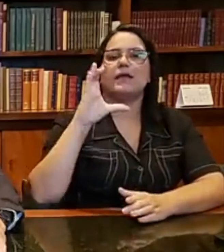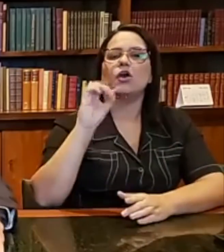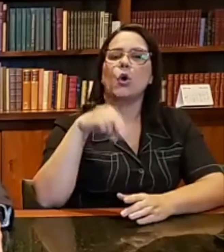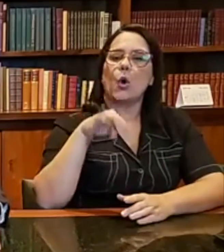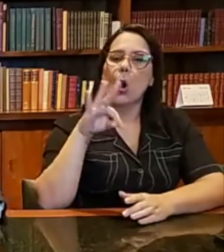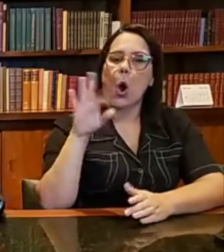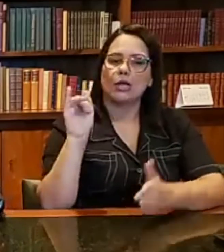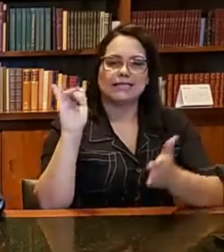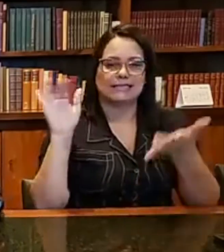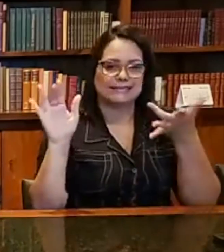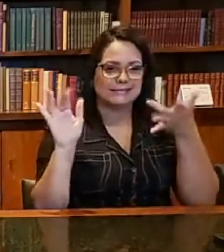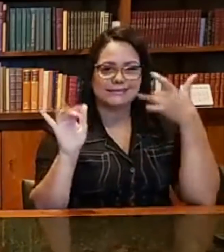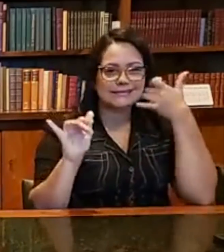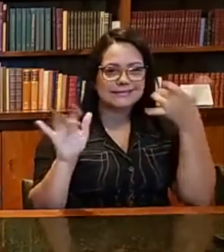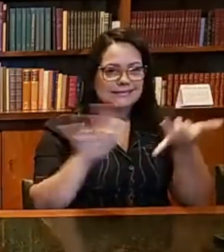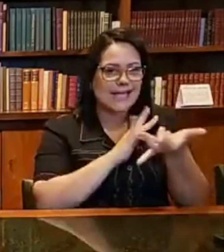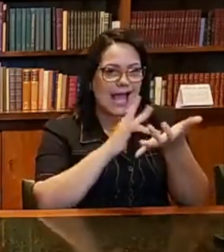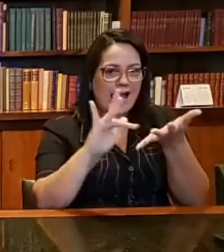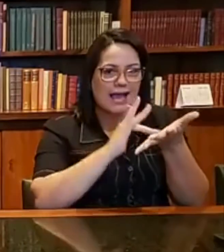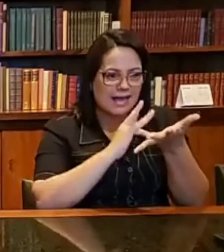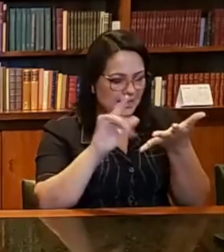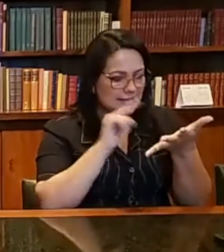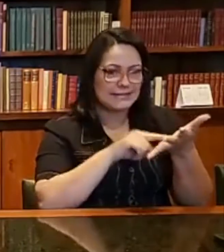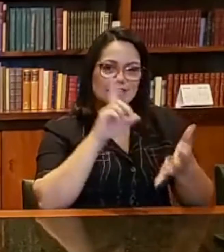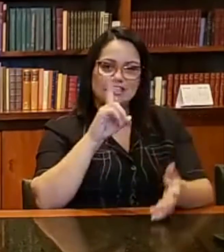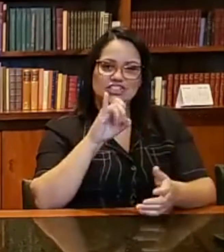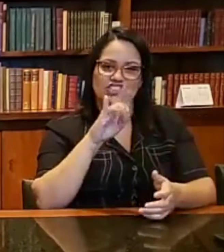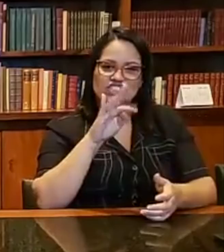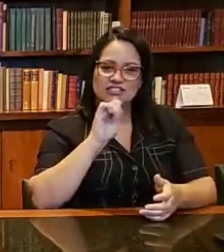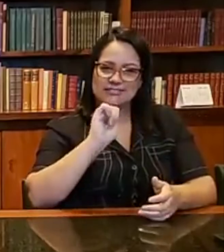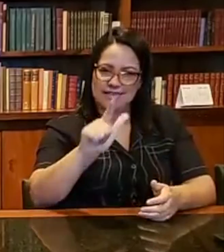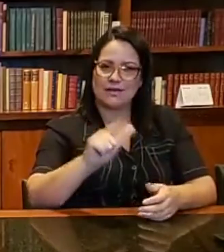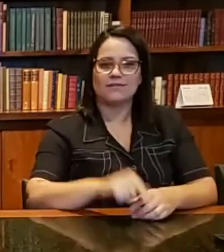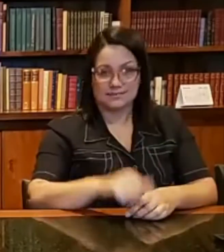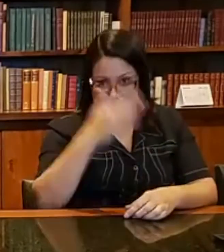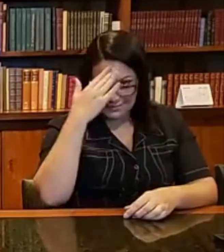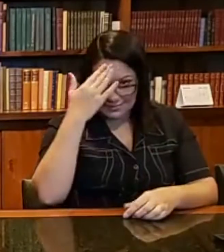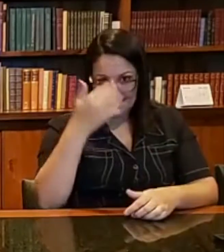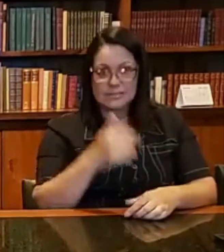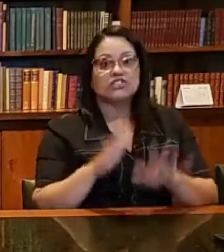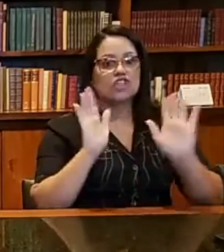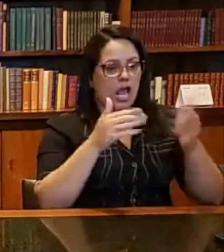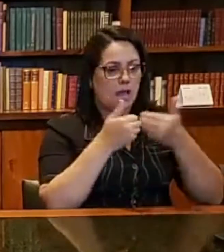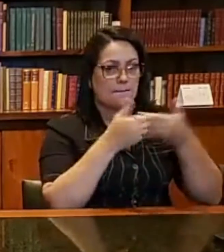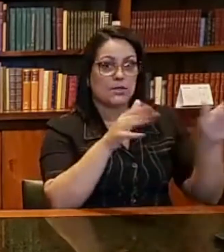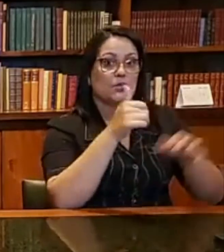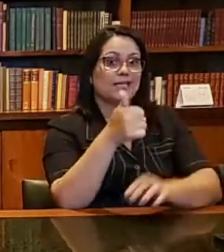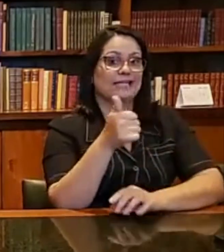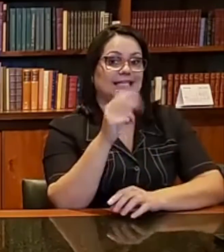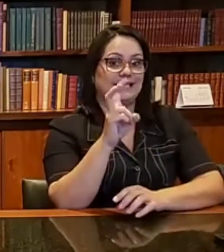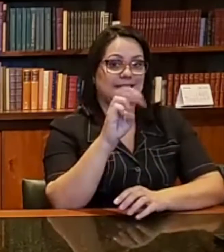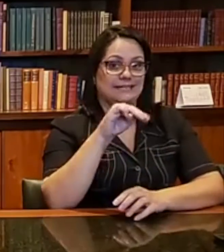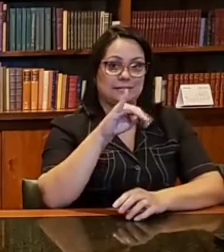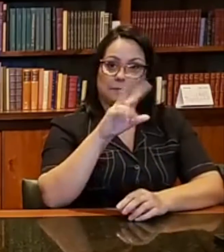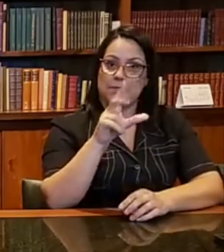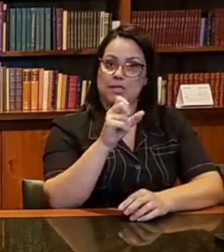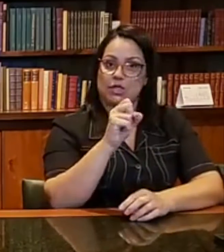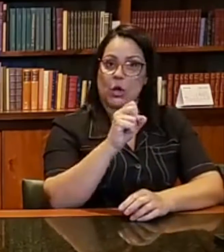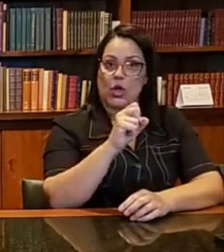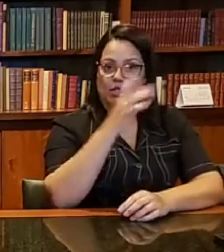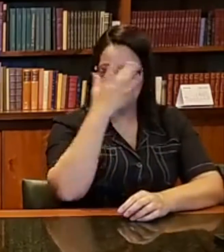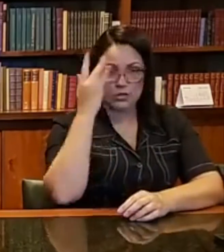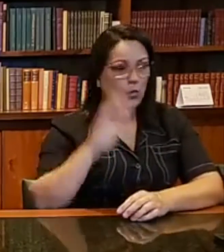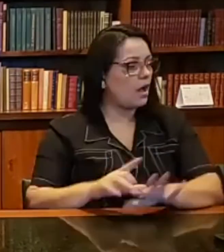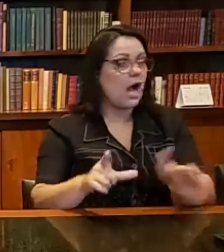Caixa Econômica Federal, ou seja, presidente, aqueles 15 milhões que nós já abrimos de contas digitais, de quem não tinha